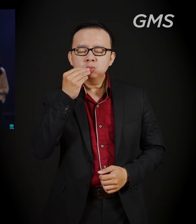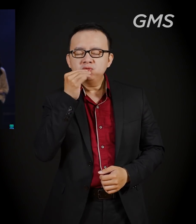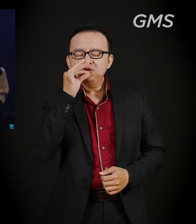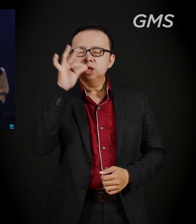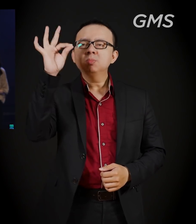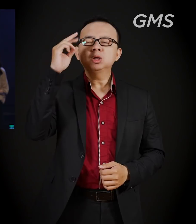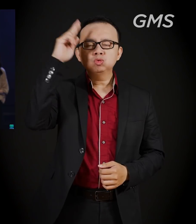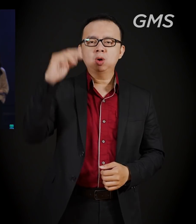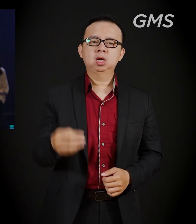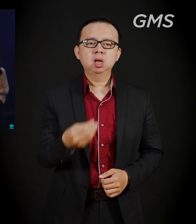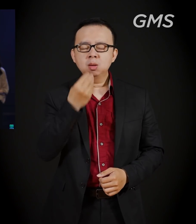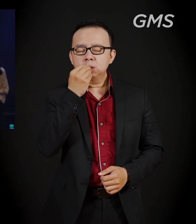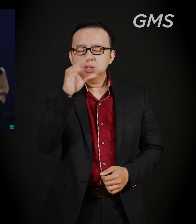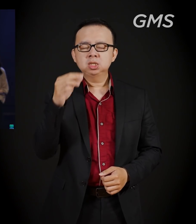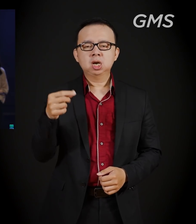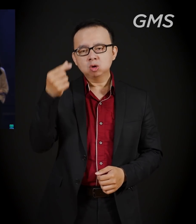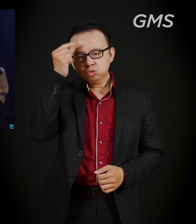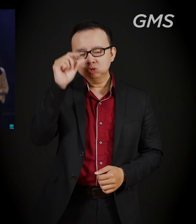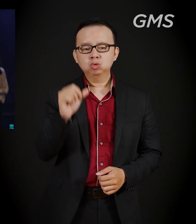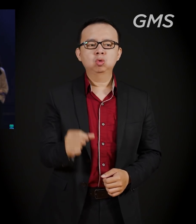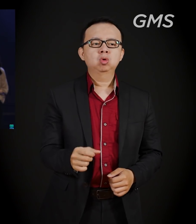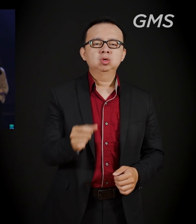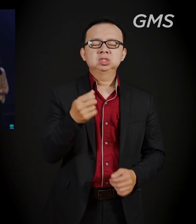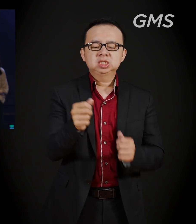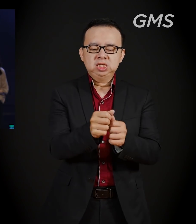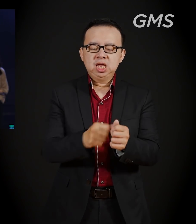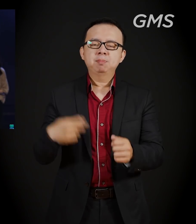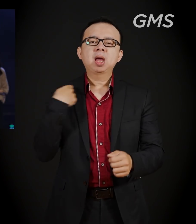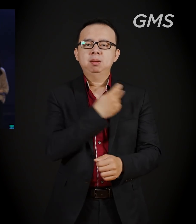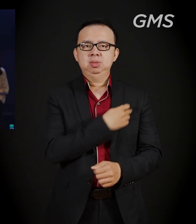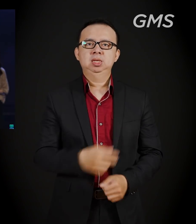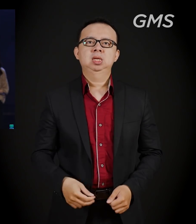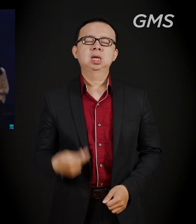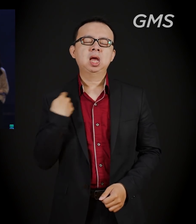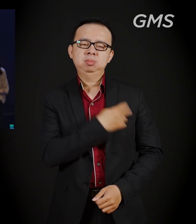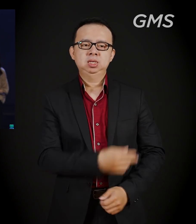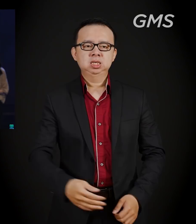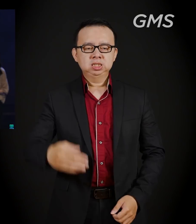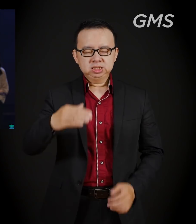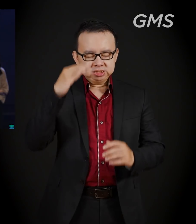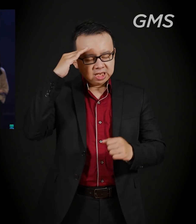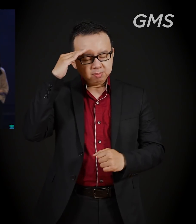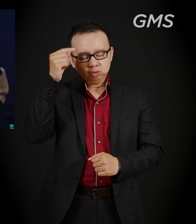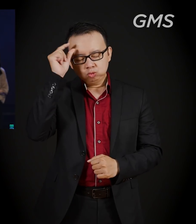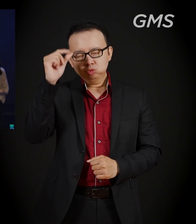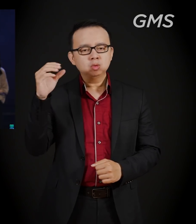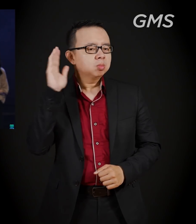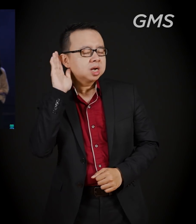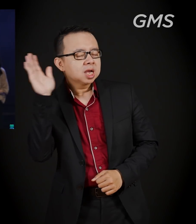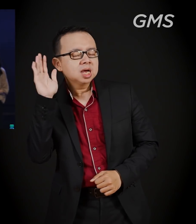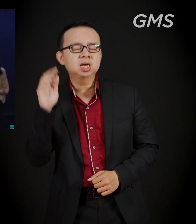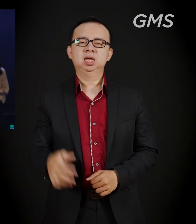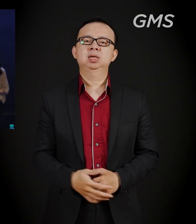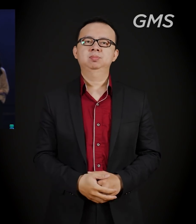kami. Bicara buat masing-masing kami Bapa, sebab kami siap untuk mendengarkannya. Sembuhkan yang sakit